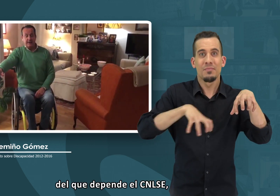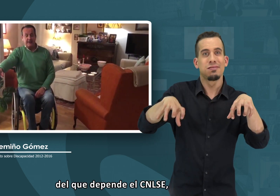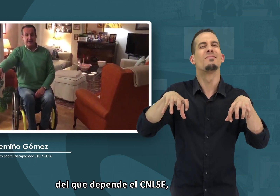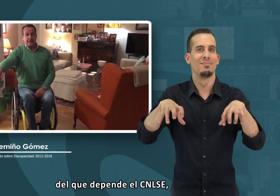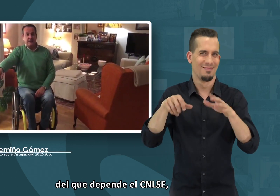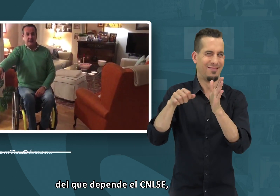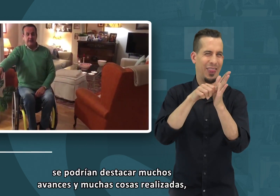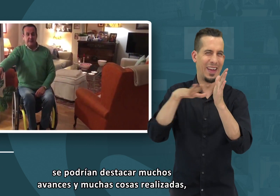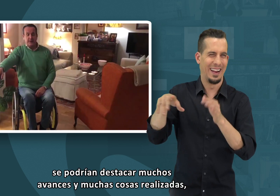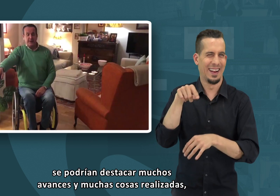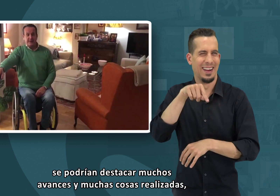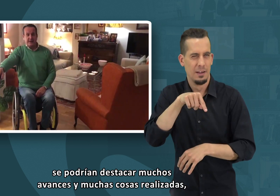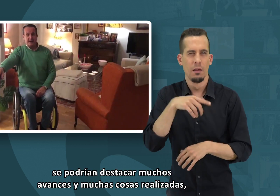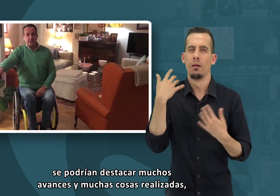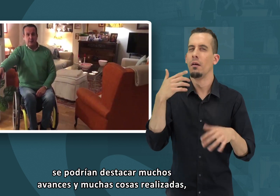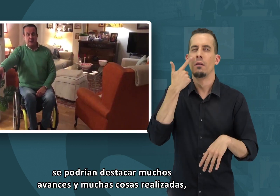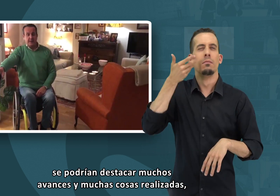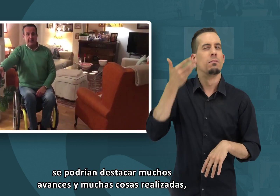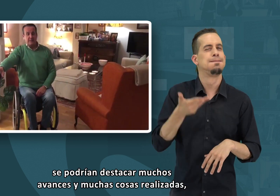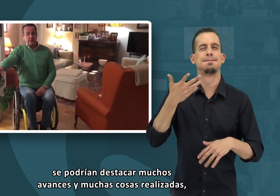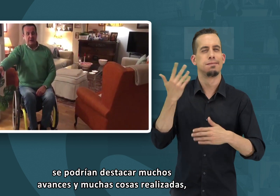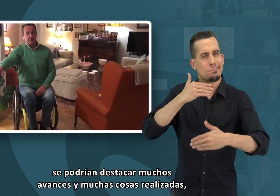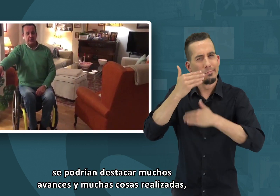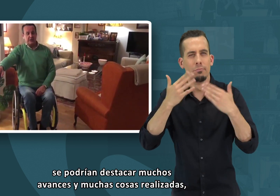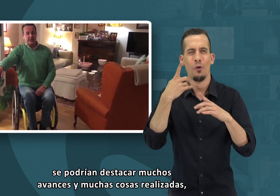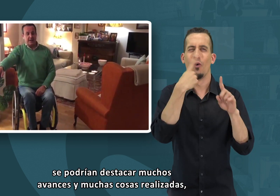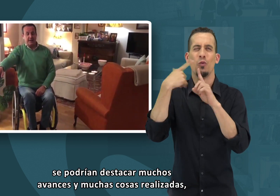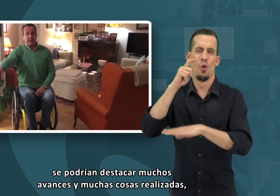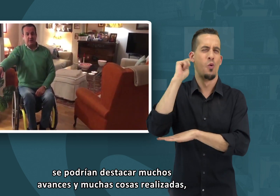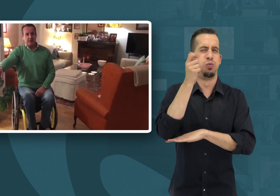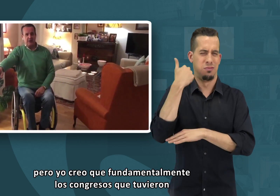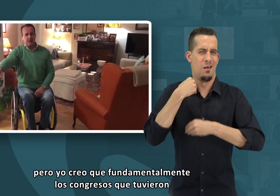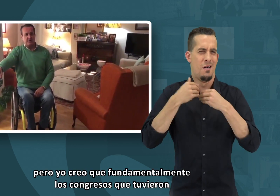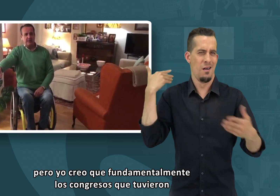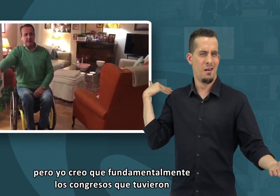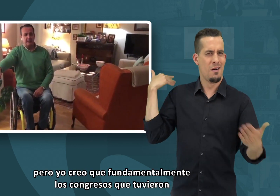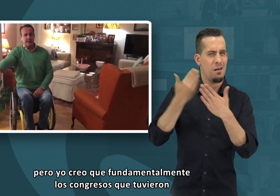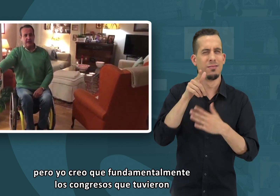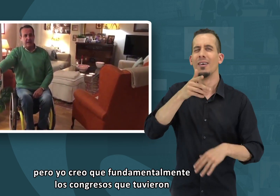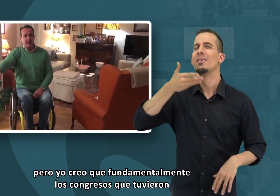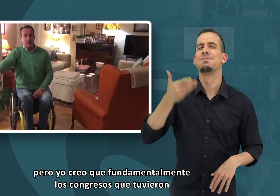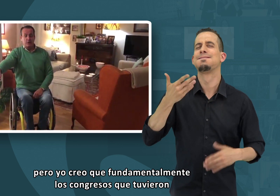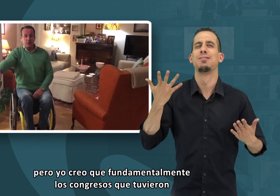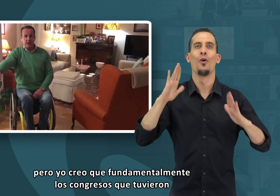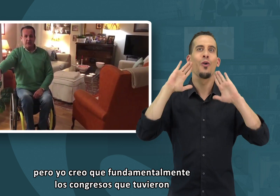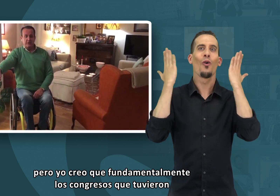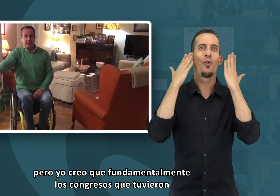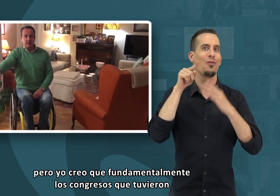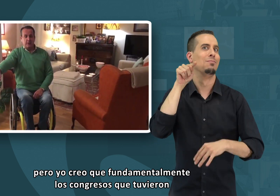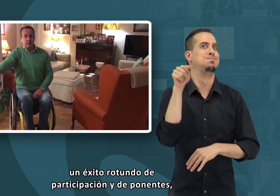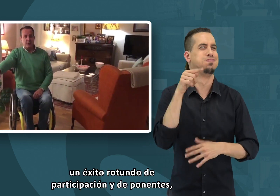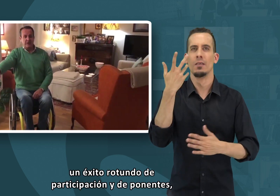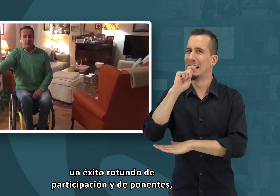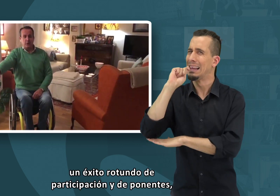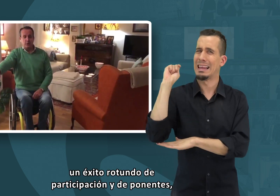el CNLSE, se podría destacar muchos avances y muchas cosas realizadas, pero yo creo que fundamentalmente los congresos,